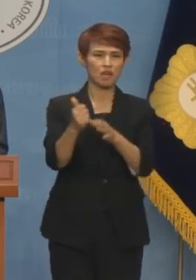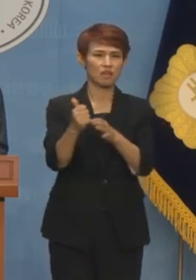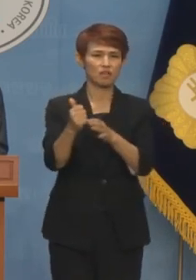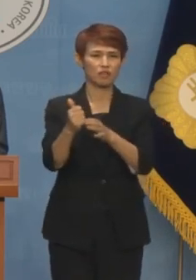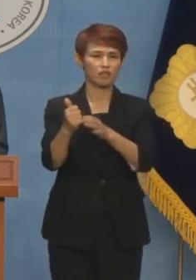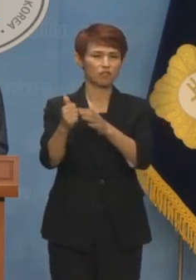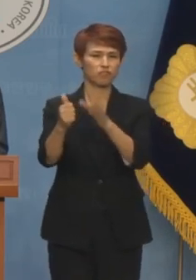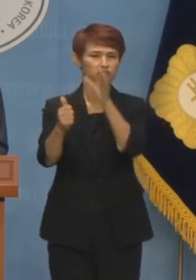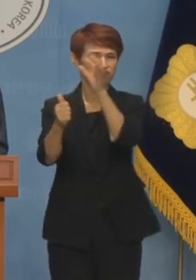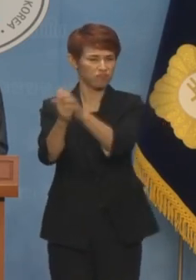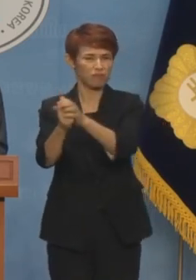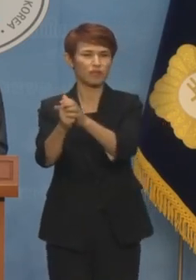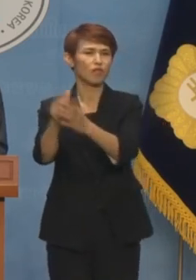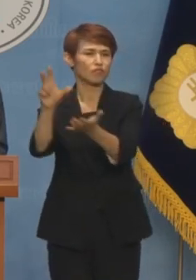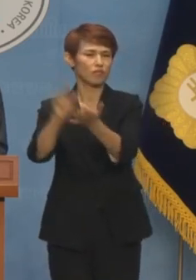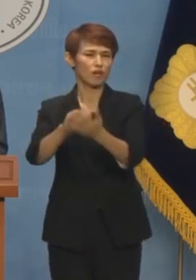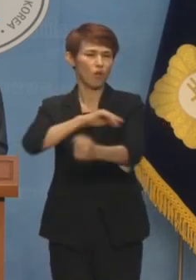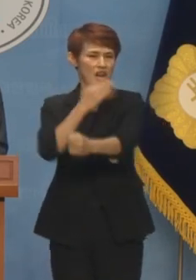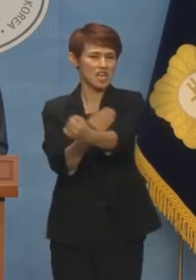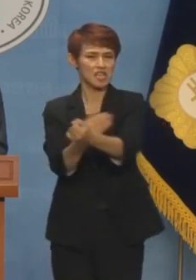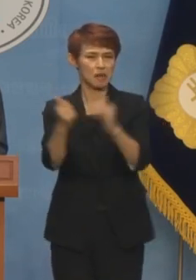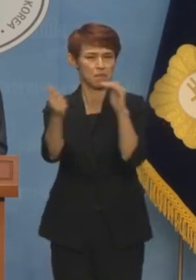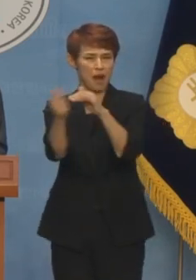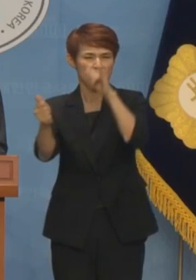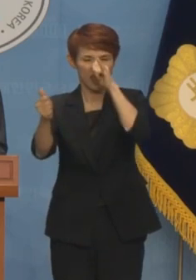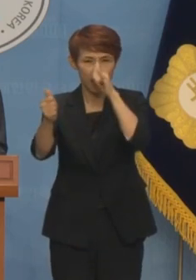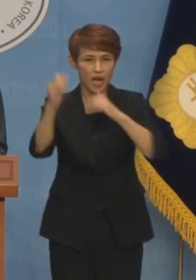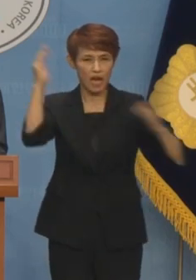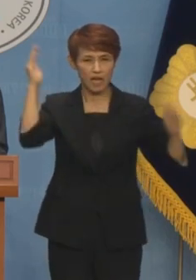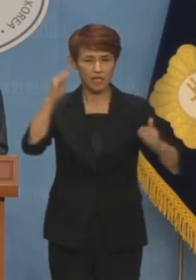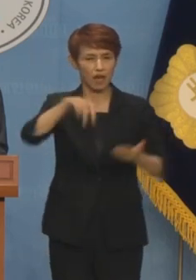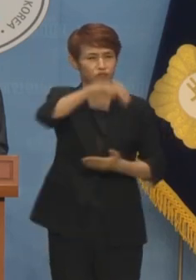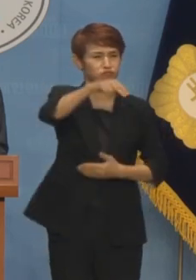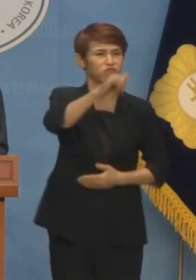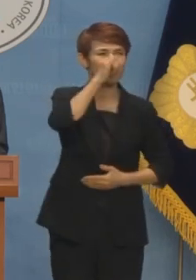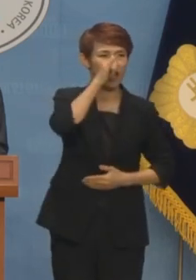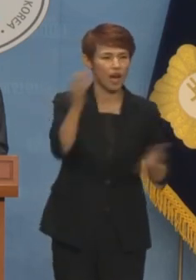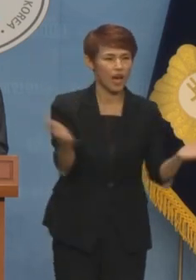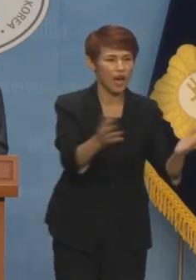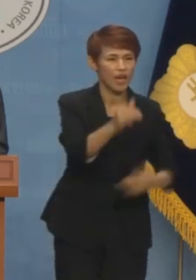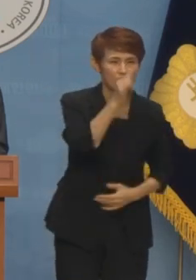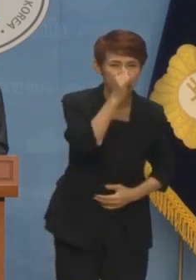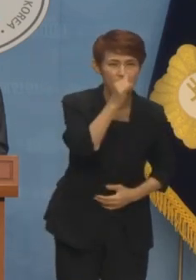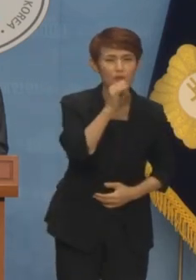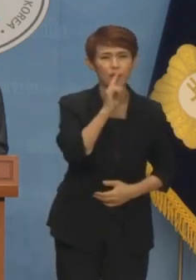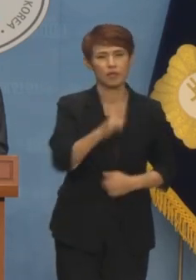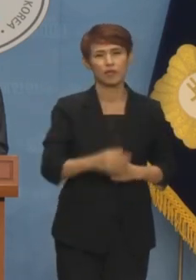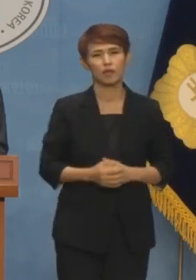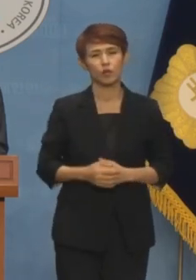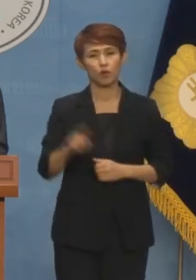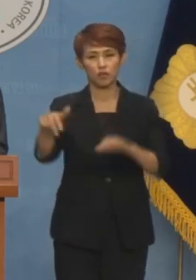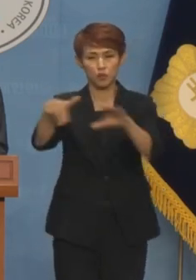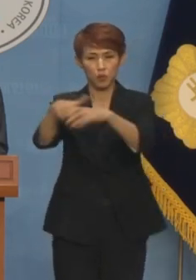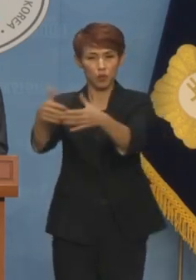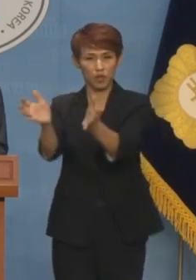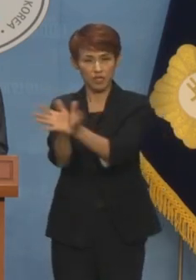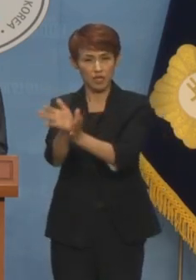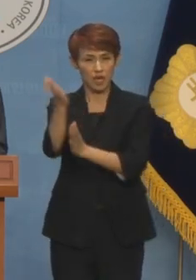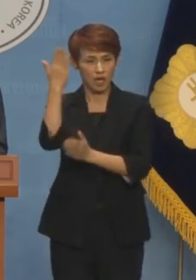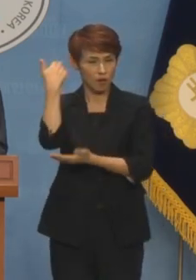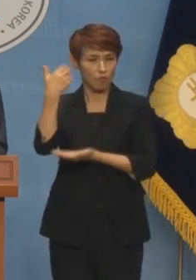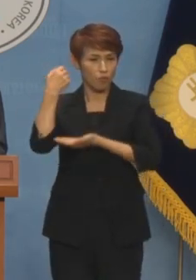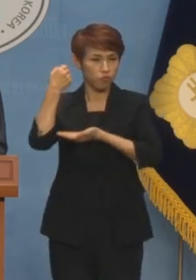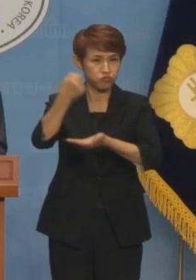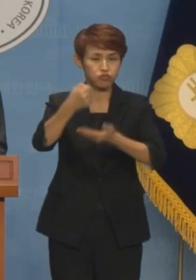수단이라거나 학생들의 방종을 부추긴다는 근거 없는 주장을 하거나 일부 종교단체와 보수단체를